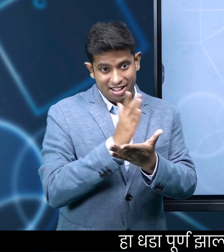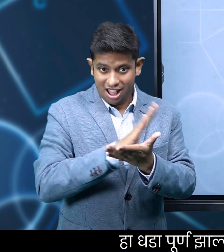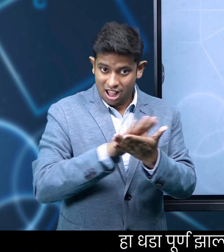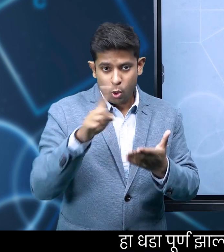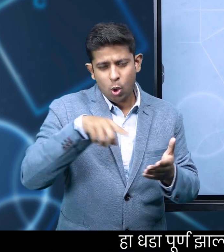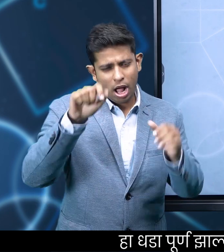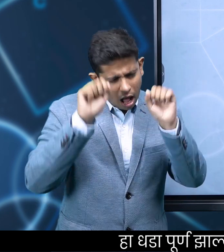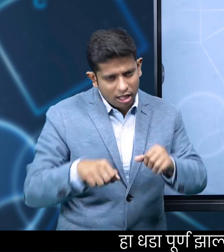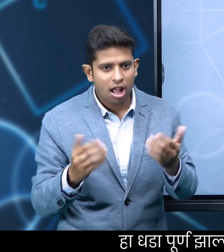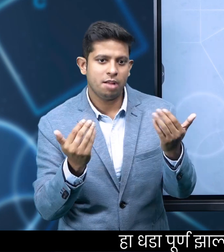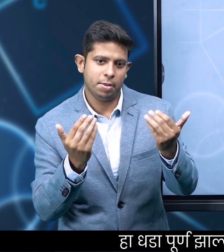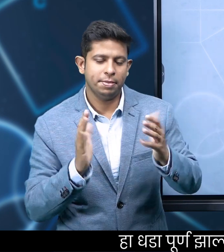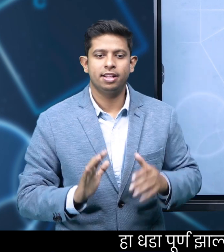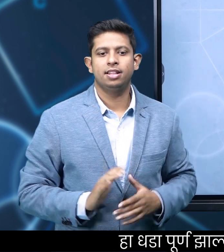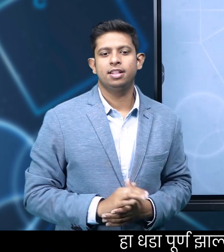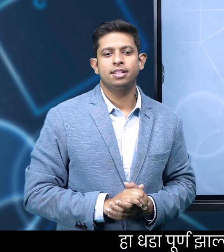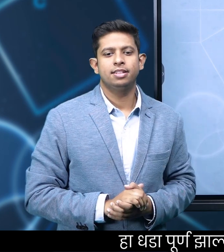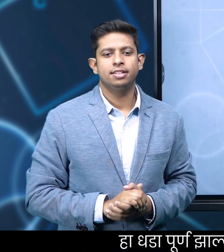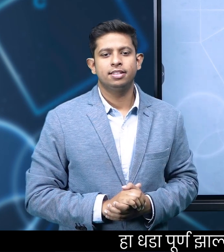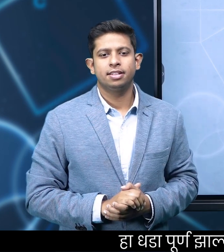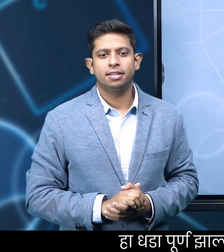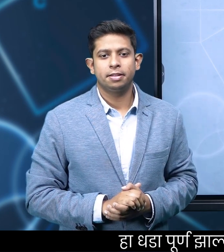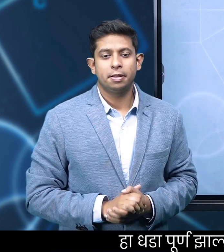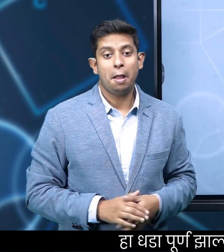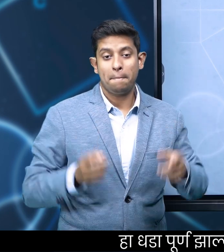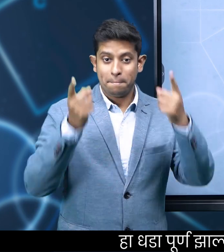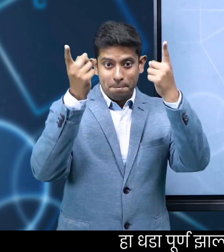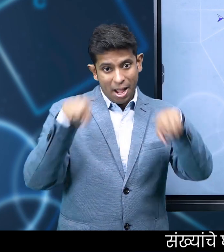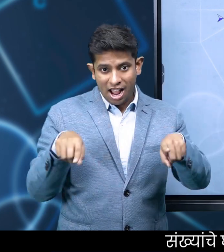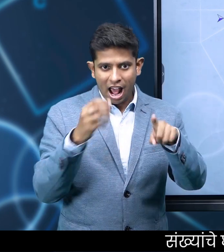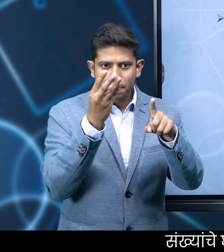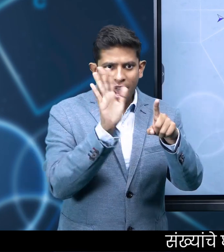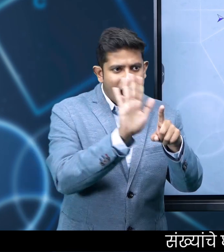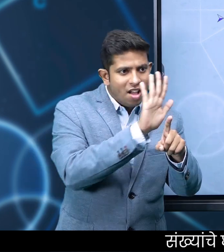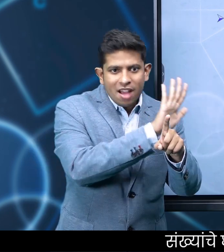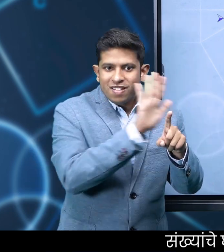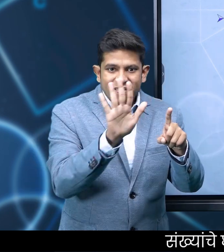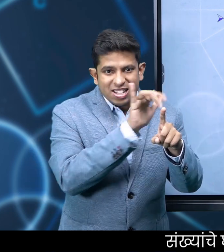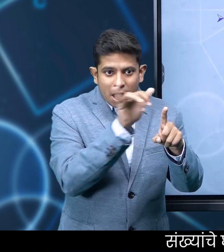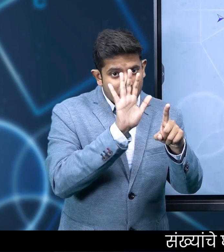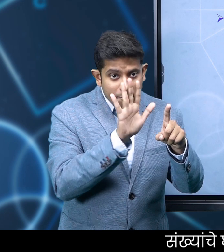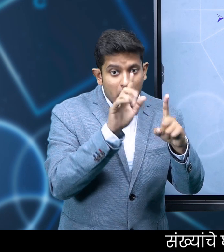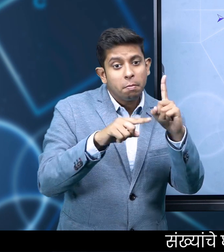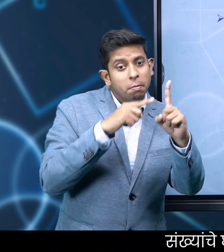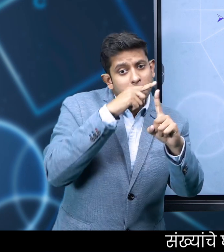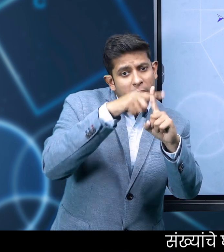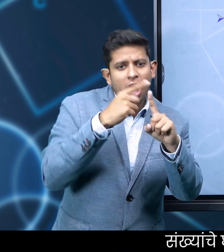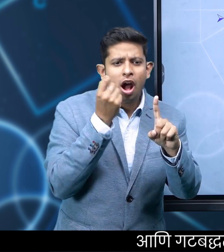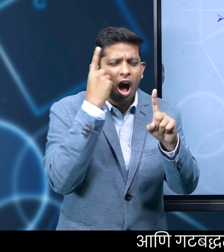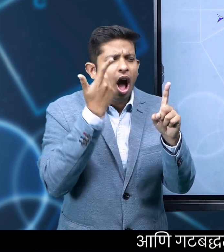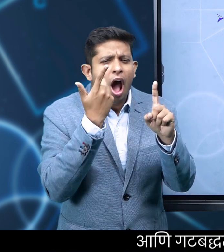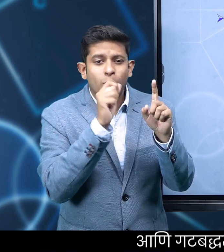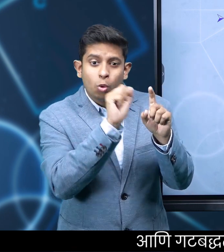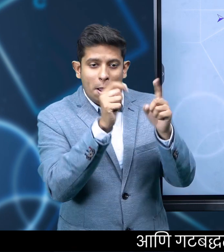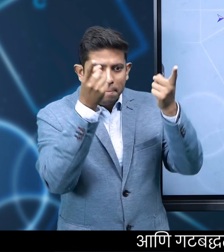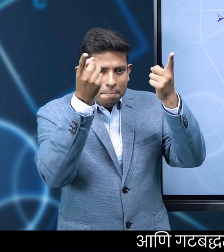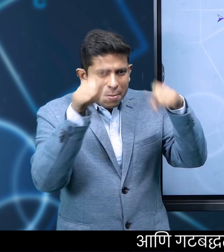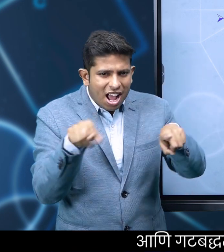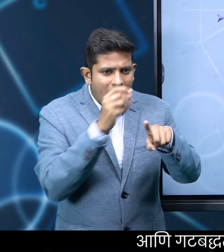पूर्ण झाल्यानंतर तुम्हाला हे जाणून घेता येईल. संख्यांचे घटक ओळखा आणि भागाकार आणि